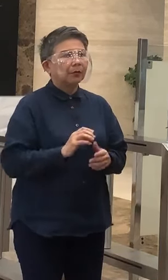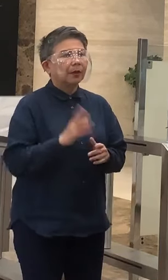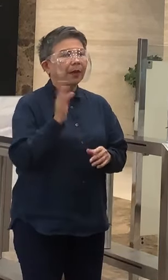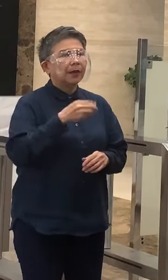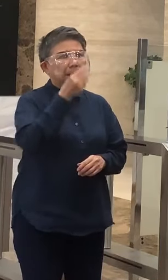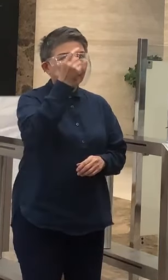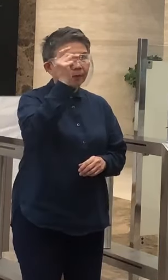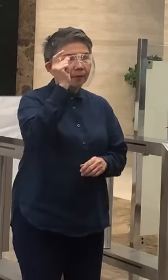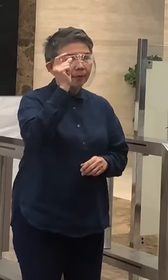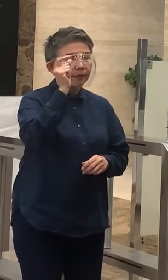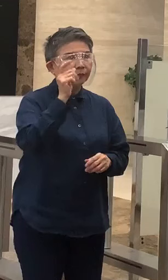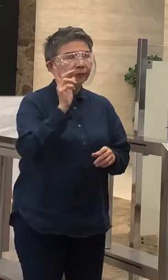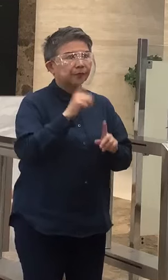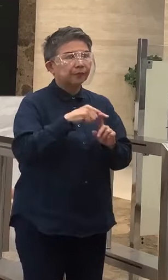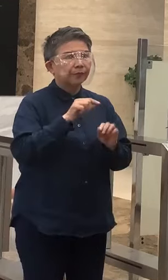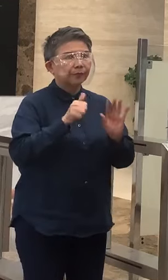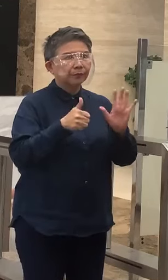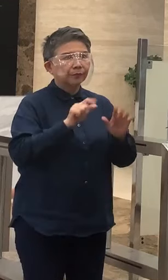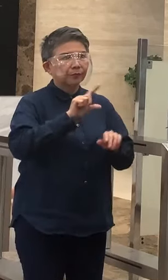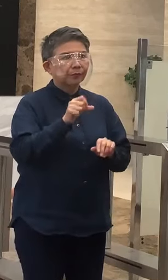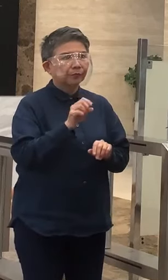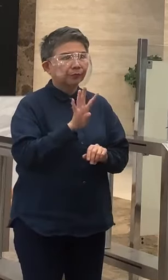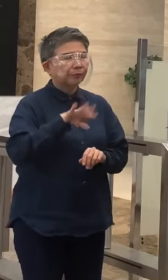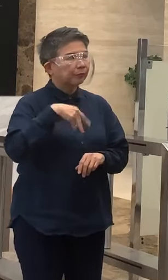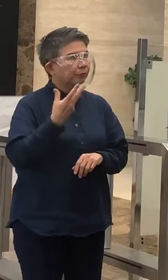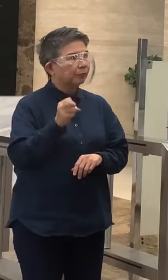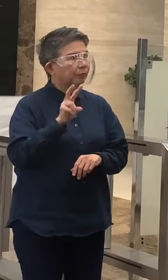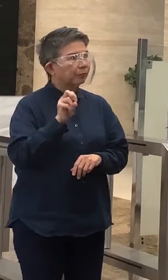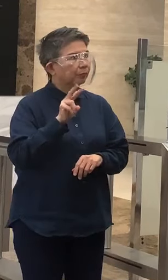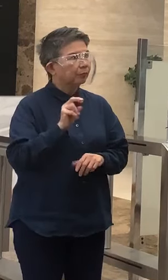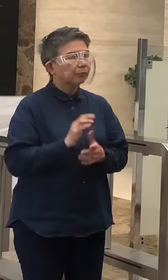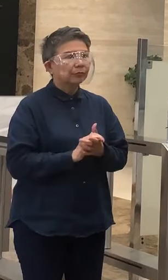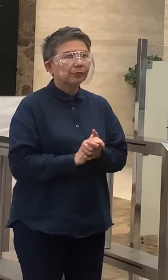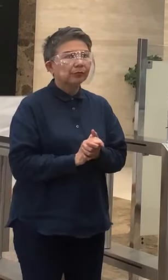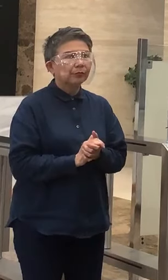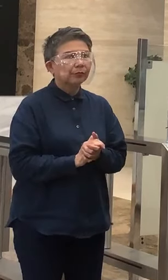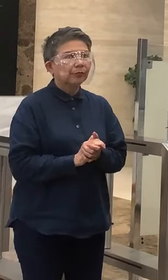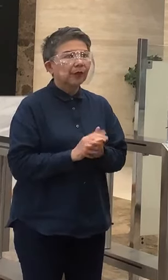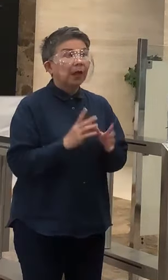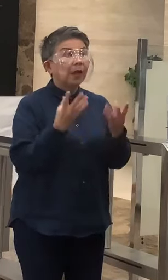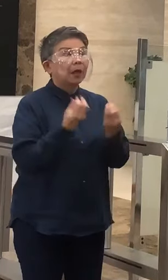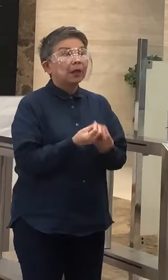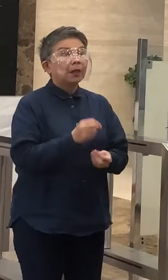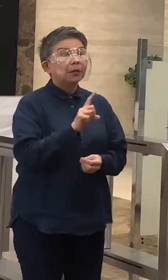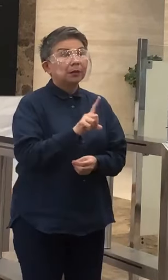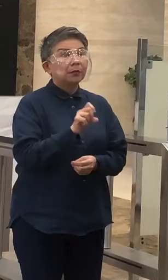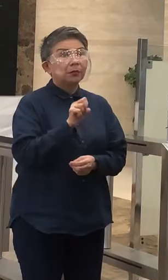pada tanggal nama Pril 2022 ada